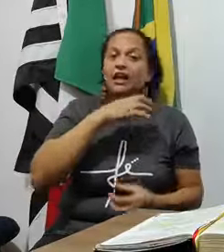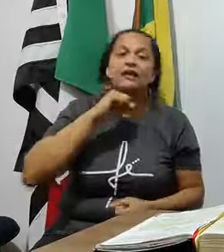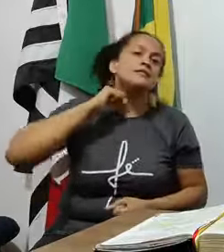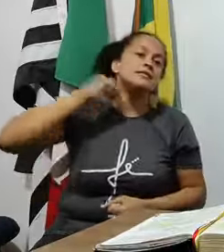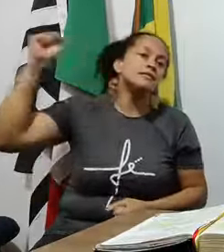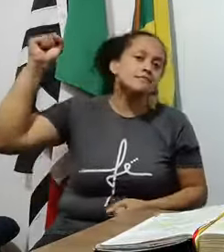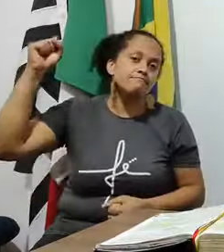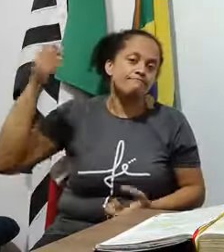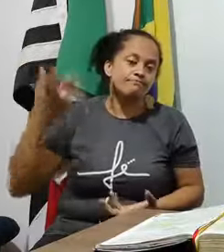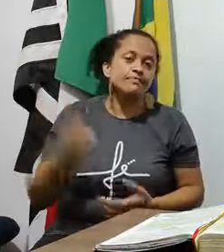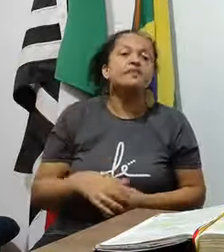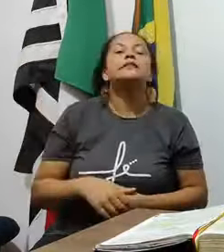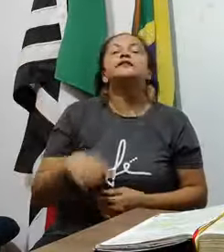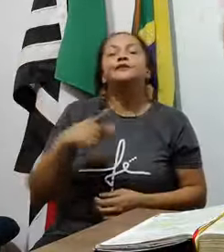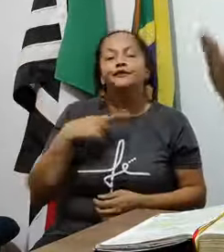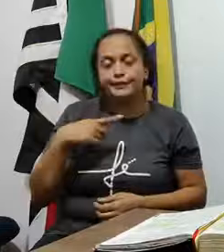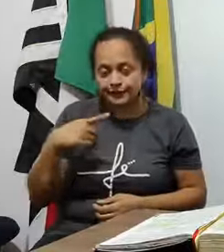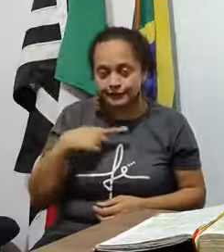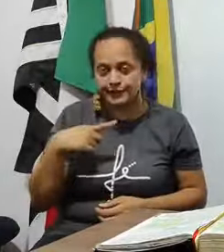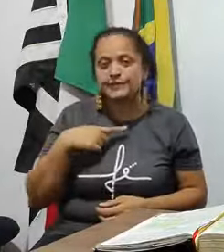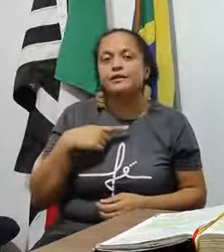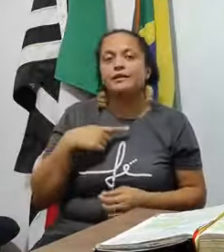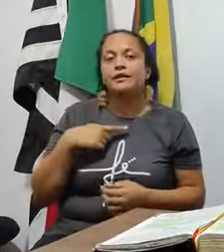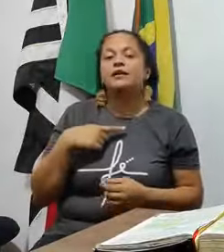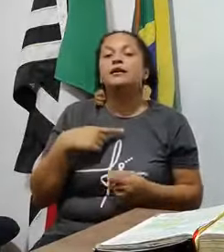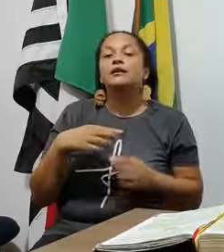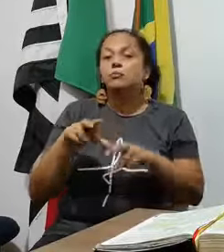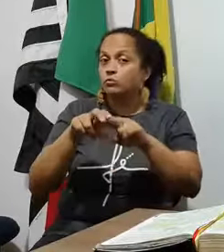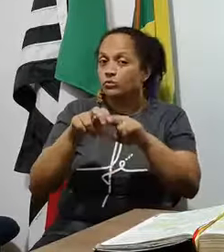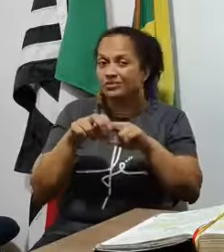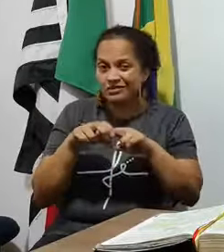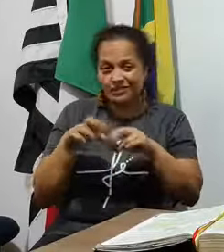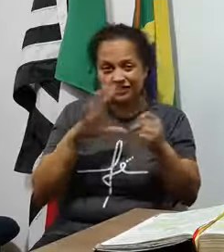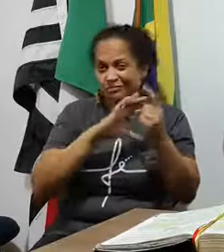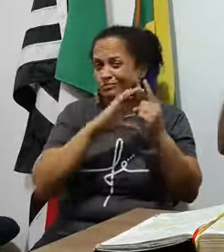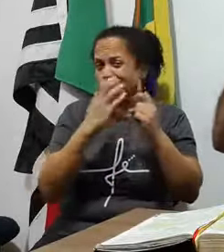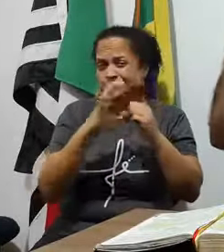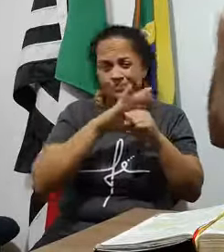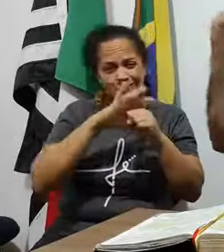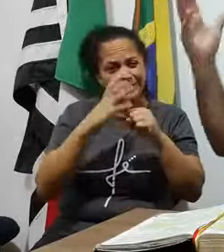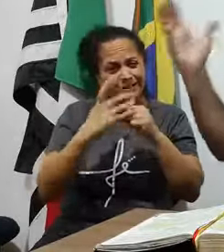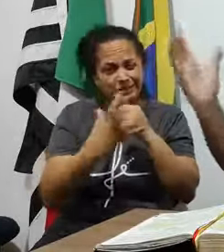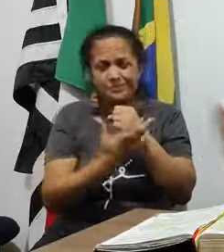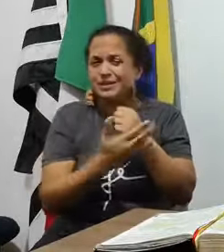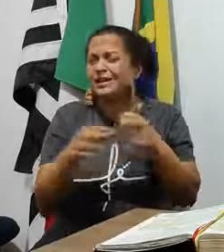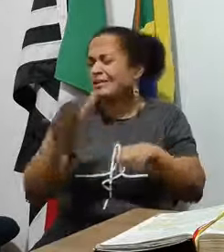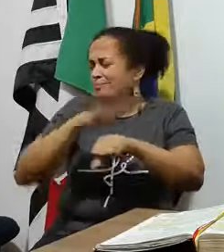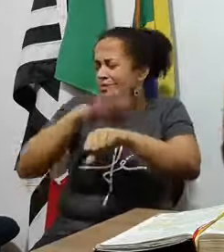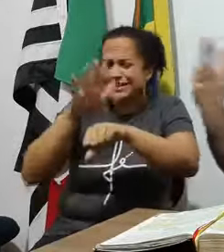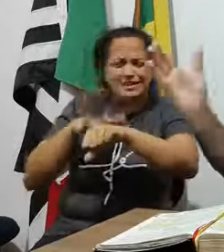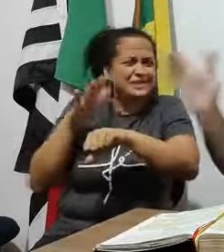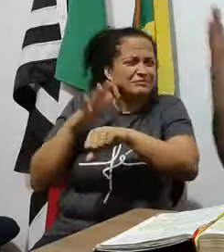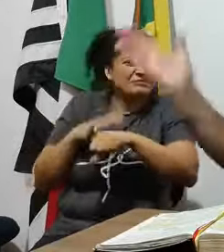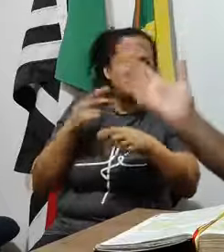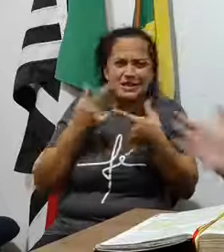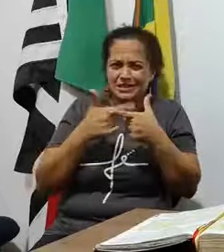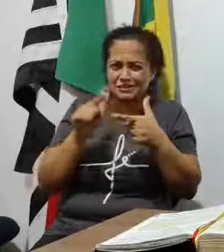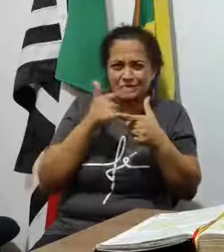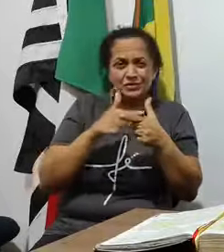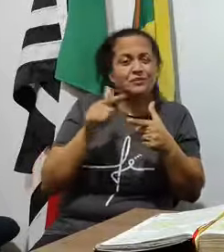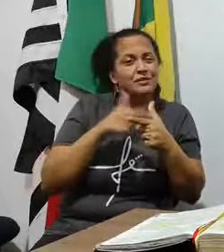E infelizmente, devido a essa pandemia, e mais os outros problemas que já estão presentes